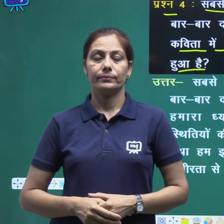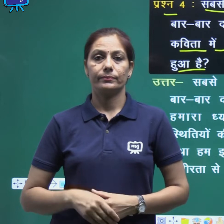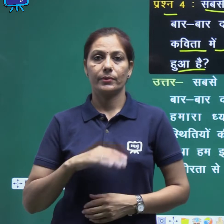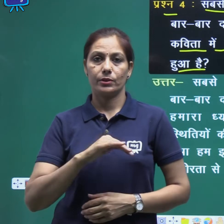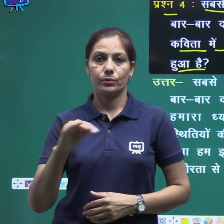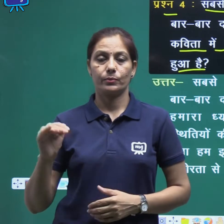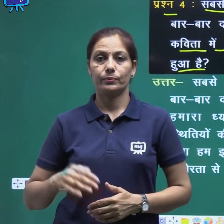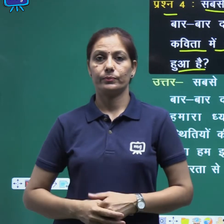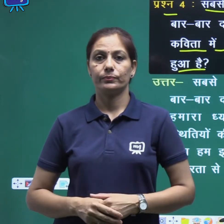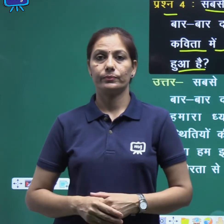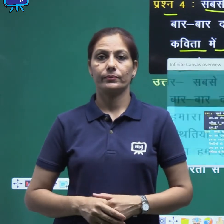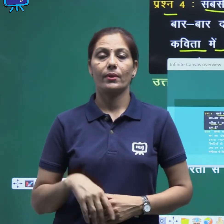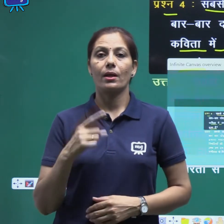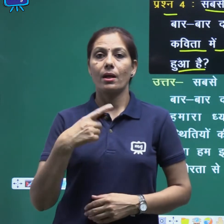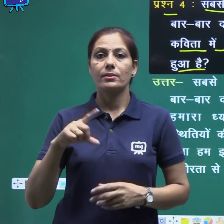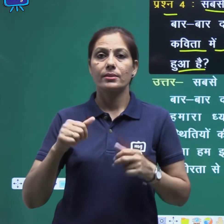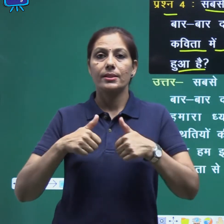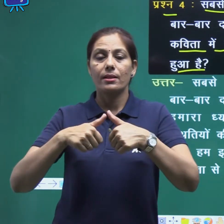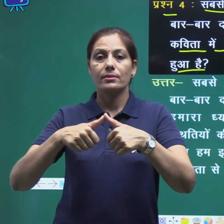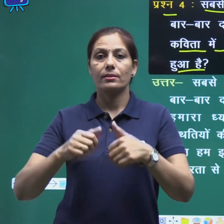बच्चों, उत्तर है,